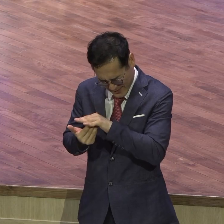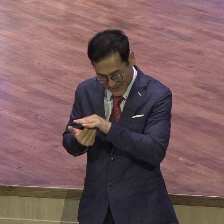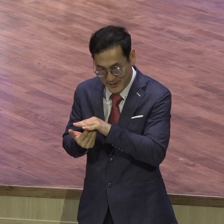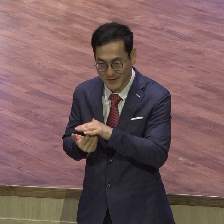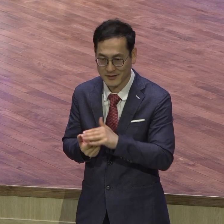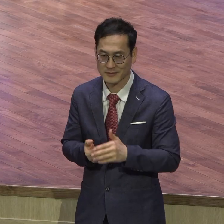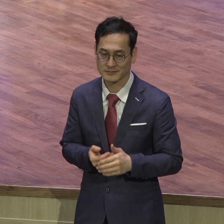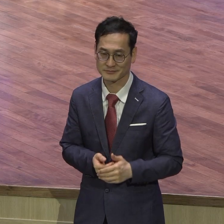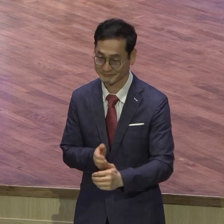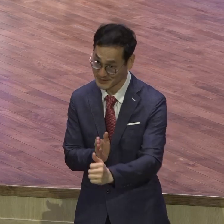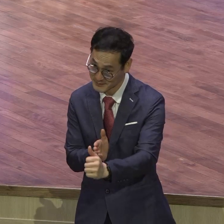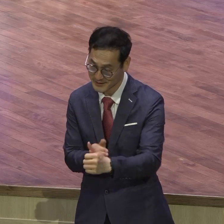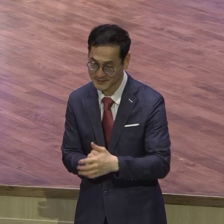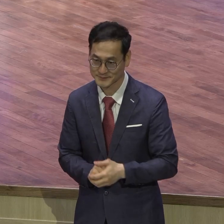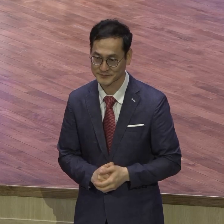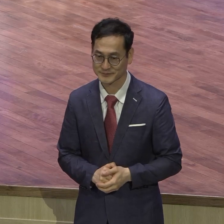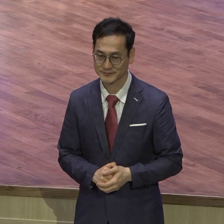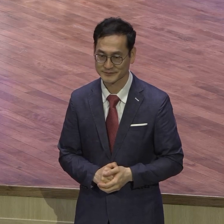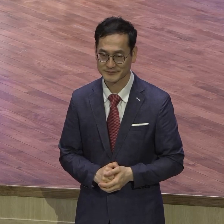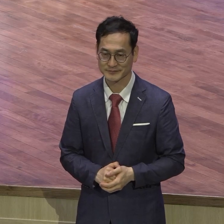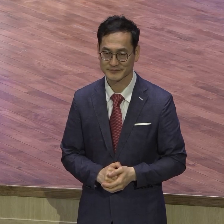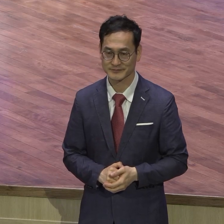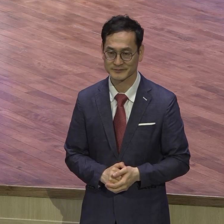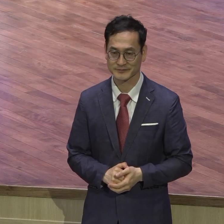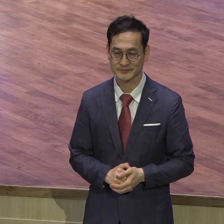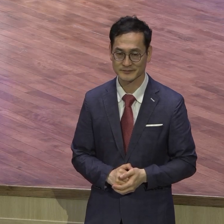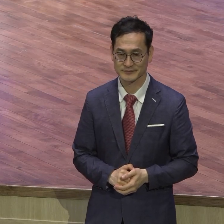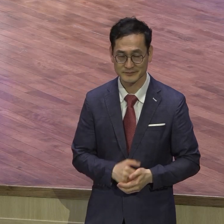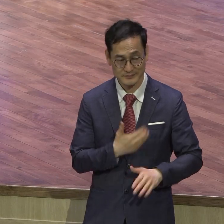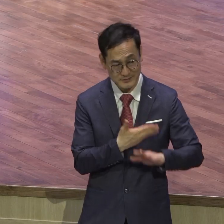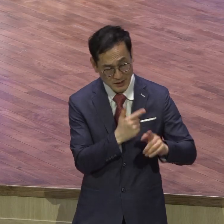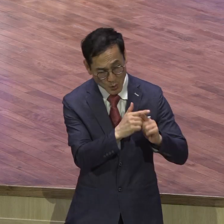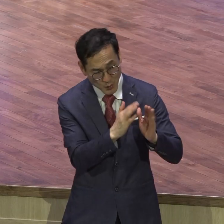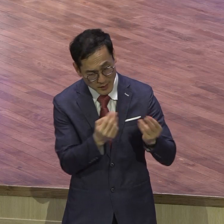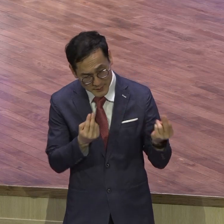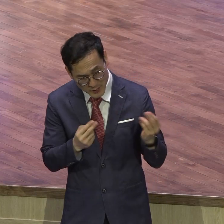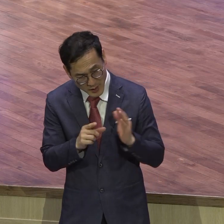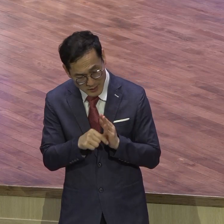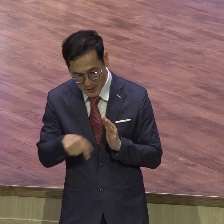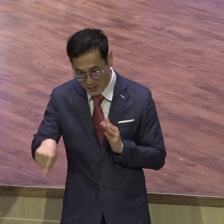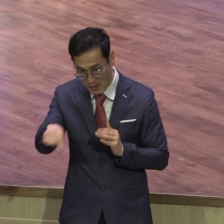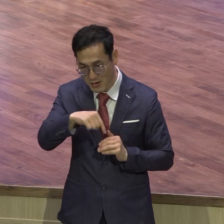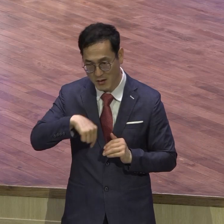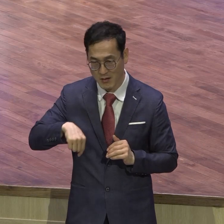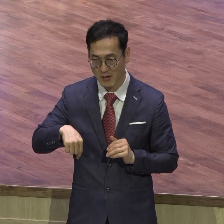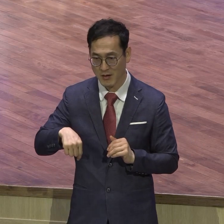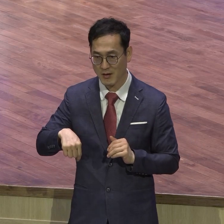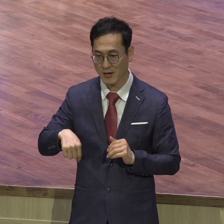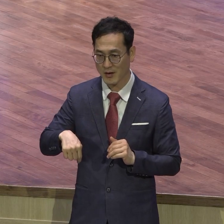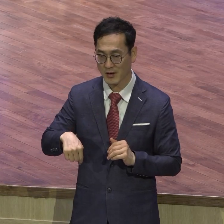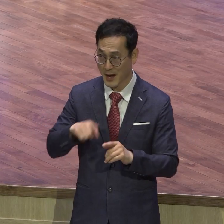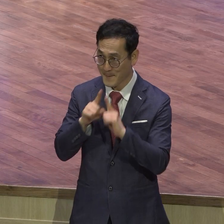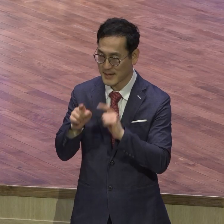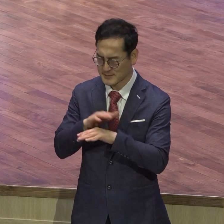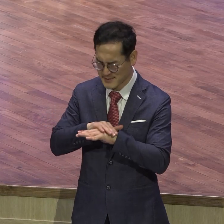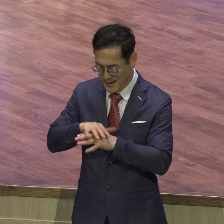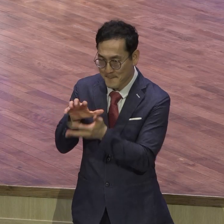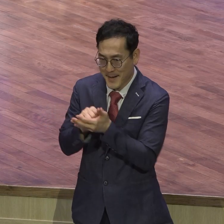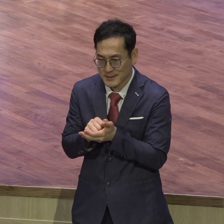영원교회만큼 옥토밭 같은 교회는 없어요 제가 볼 때 지구촌에 교회의 모델이 그냥 제가 하는 말이 아니에요